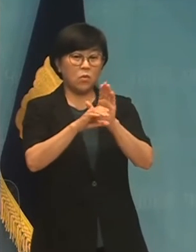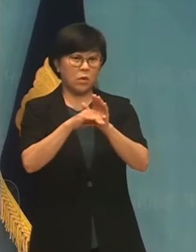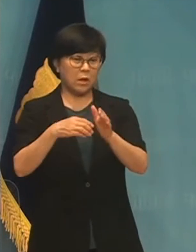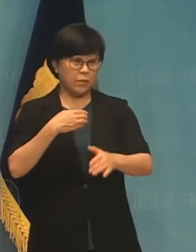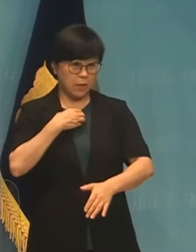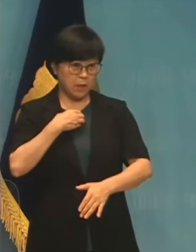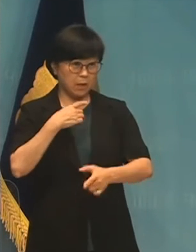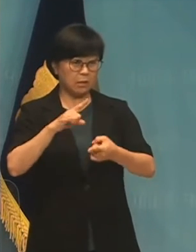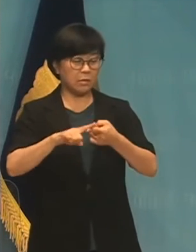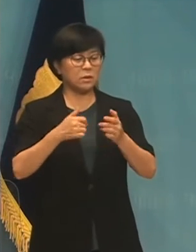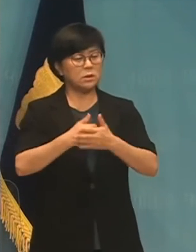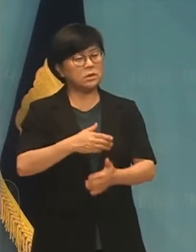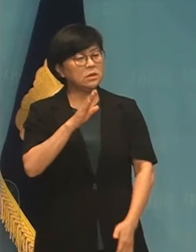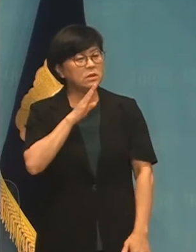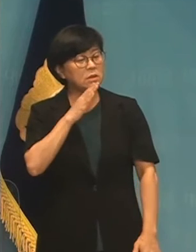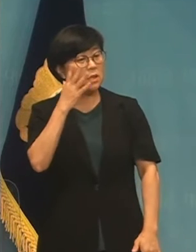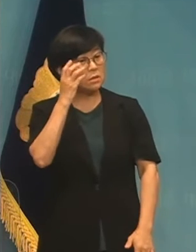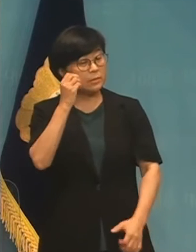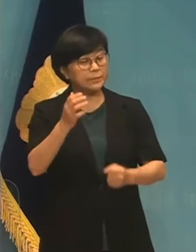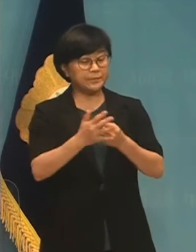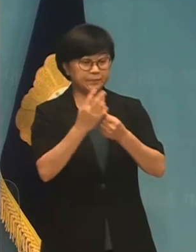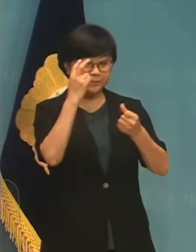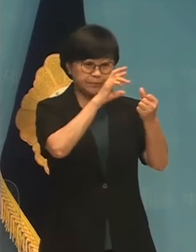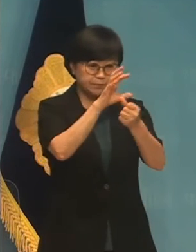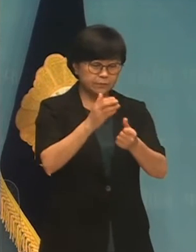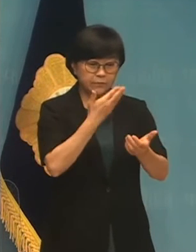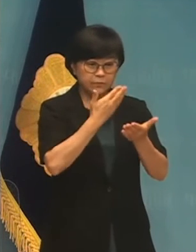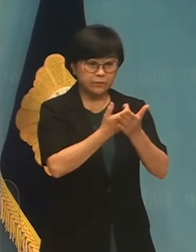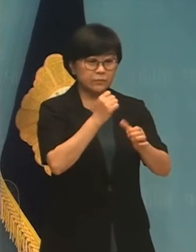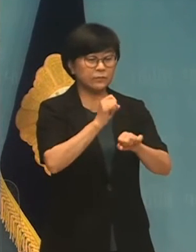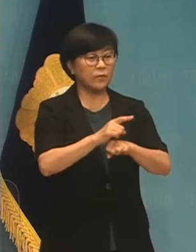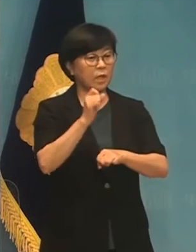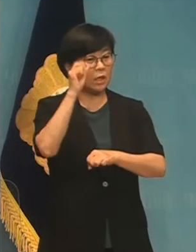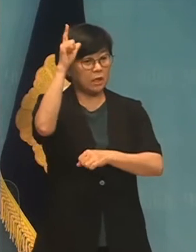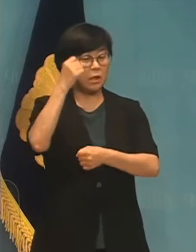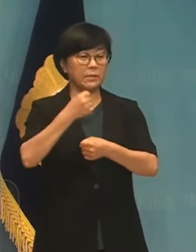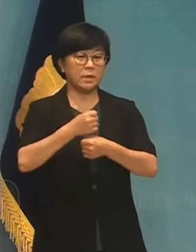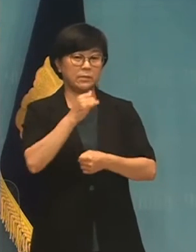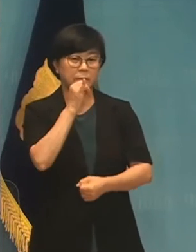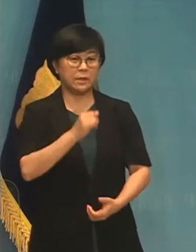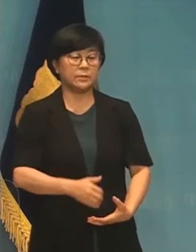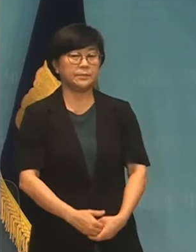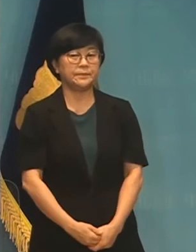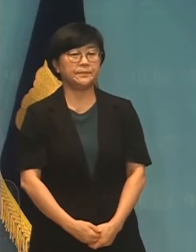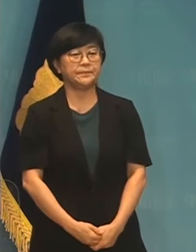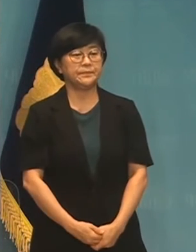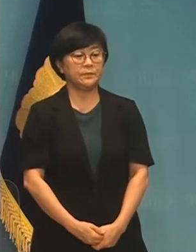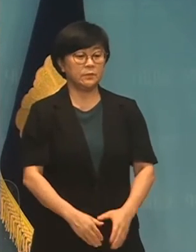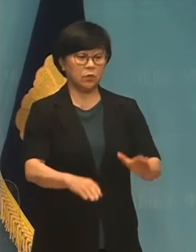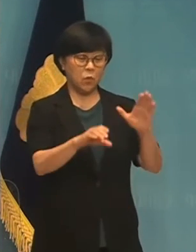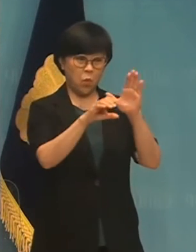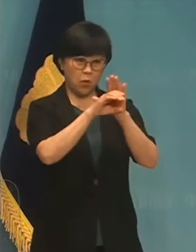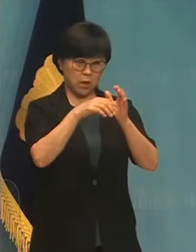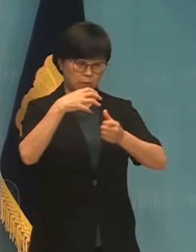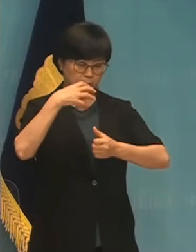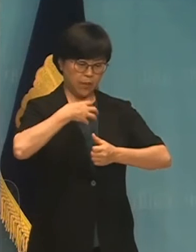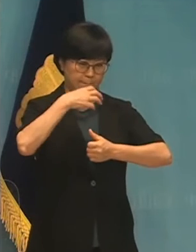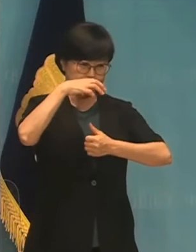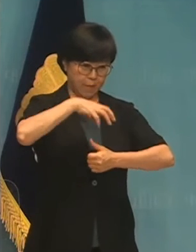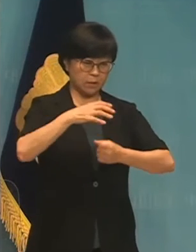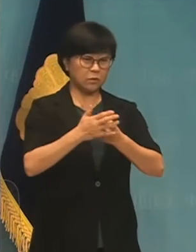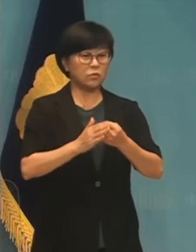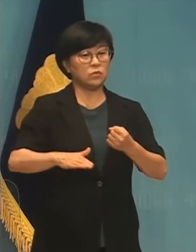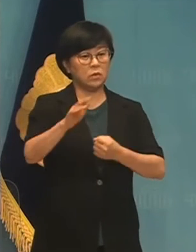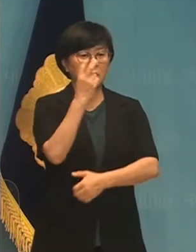위기는 역설적이게도 돌봄의 중요성을 다시 깨닫게 만들었습니다. 코로나의 위험으로부터